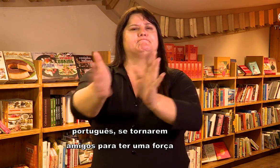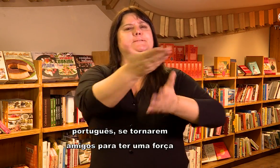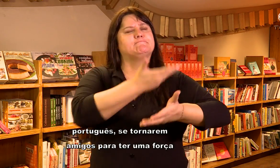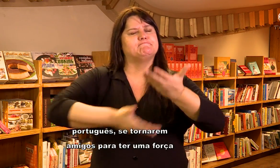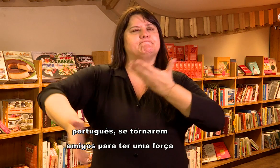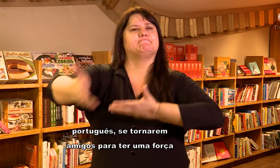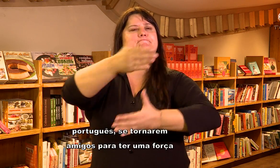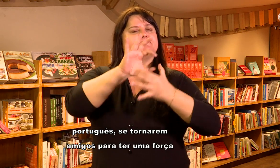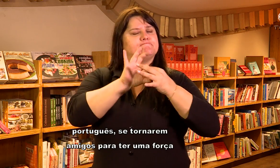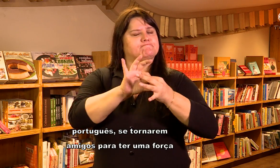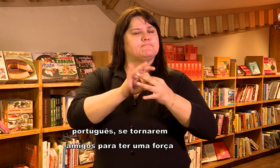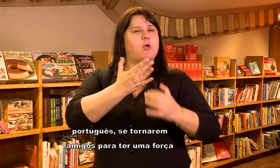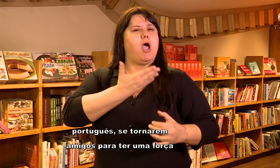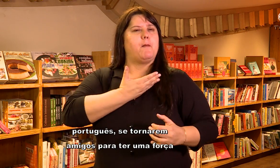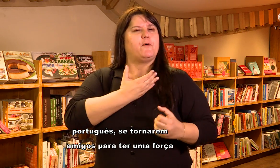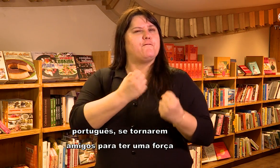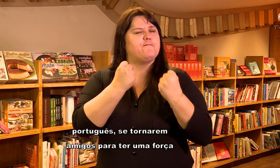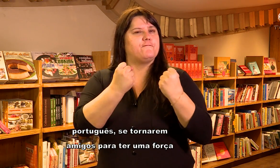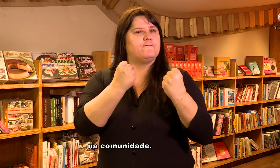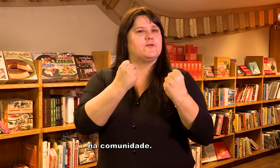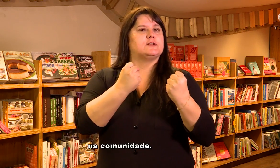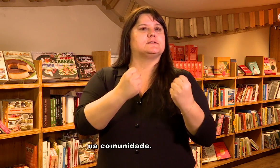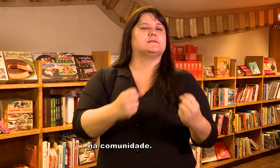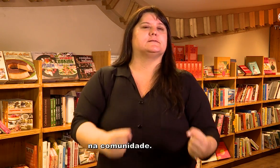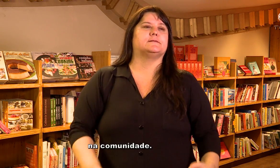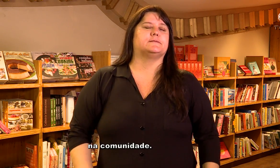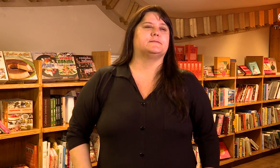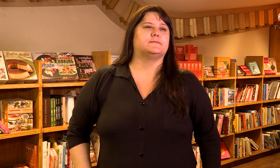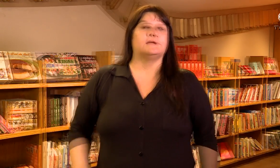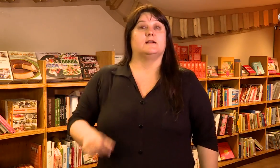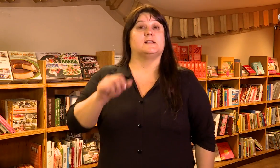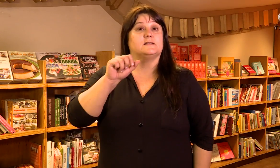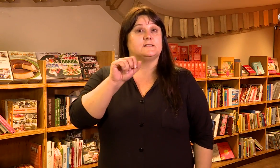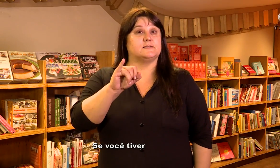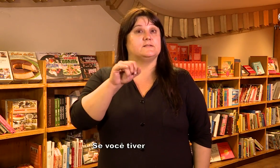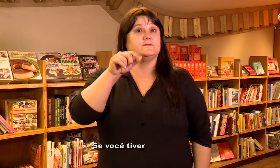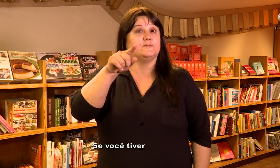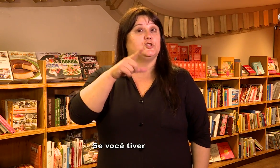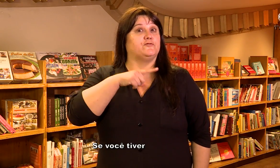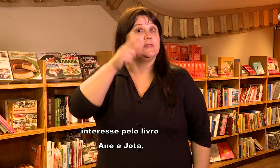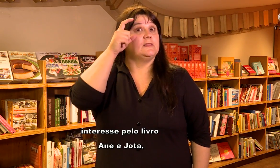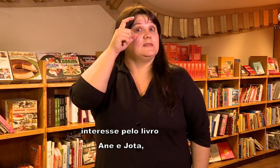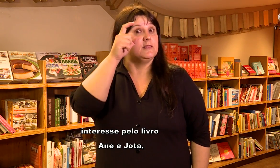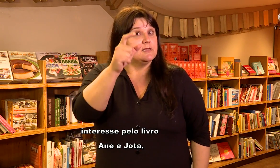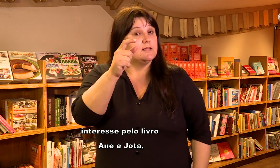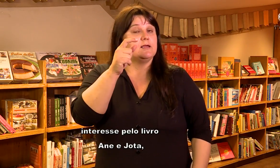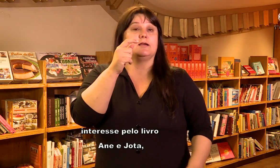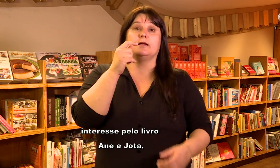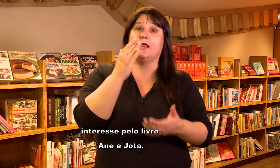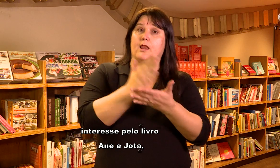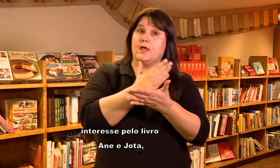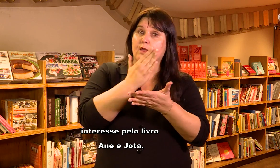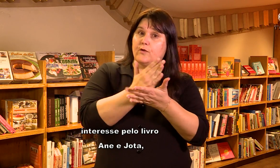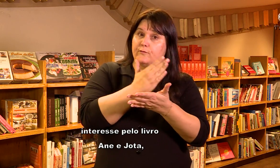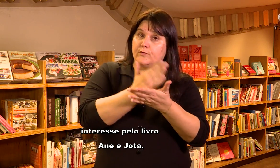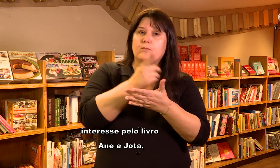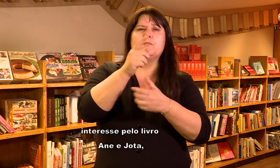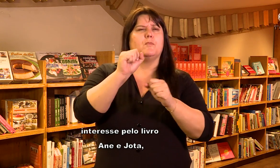português, se tornarem amigos para ter uma força na comunidade. Se você tiver interesse pelo livro Anne e Jota,